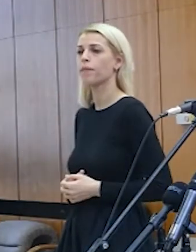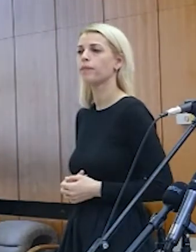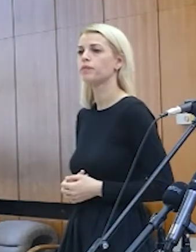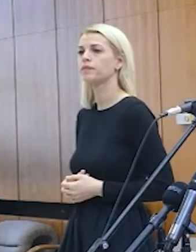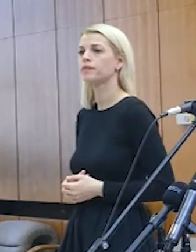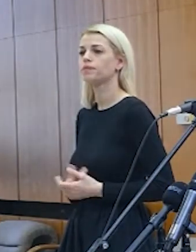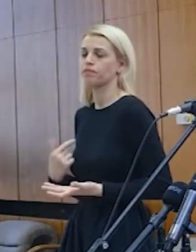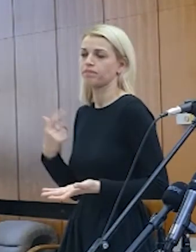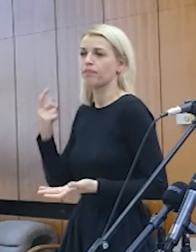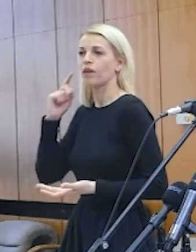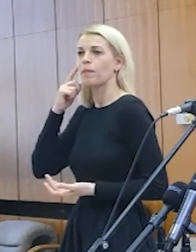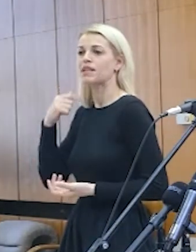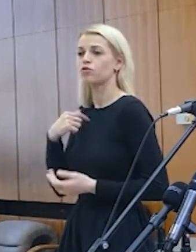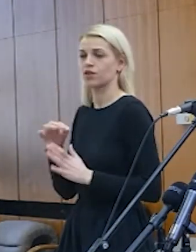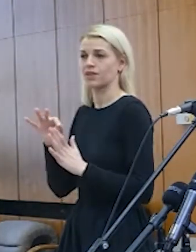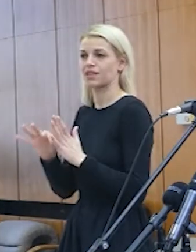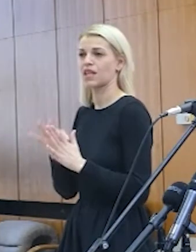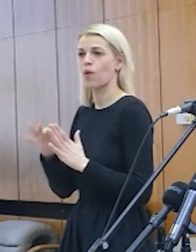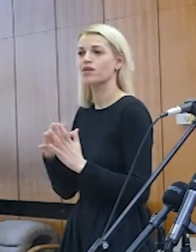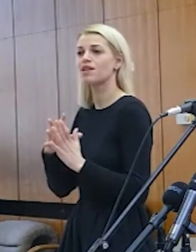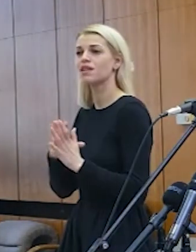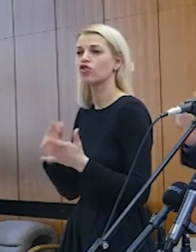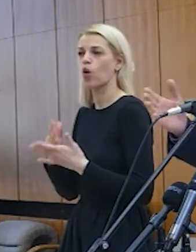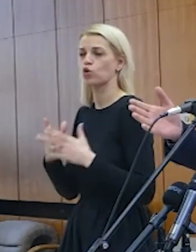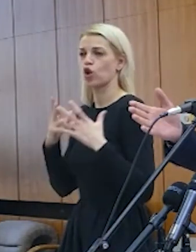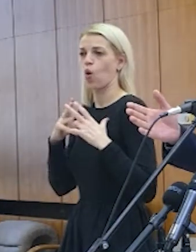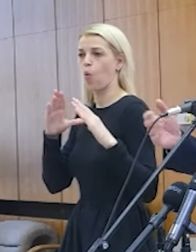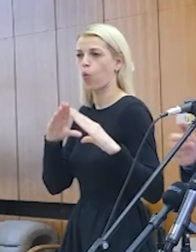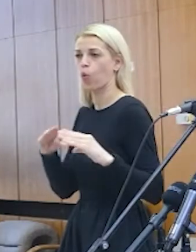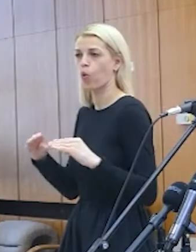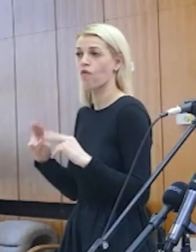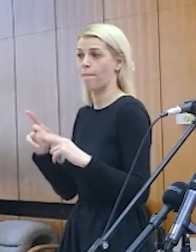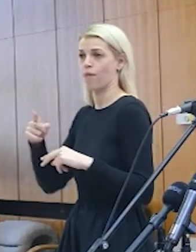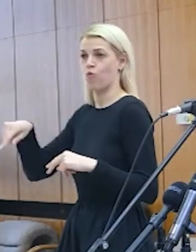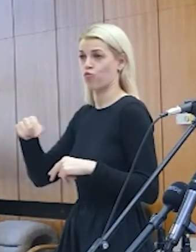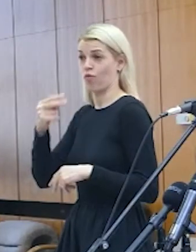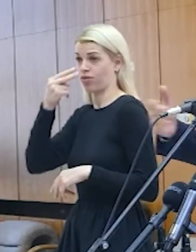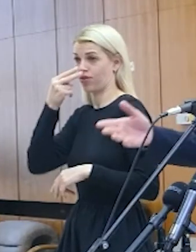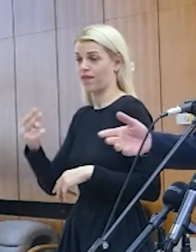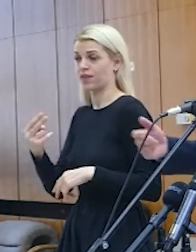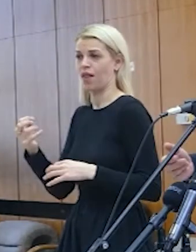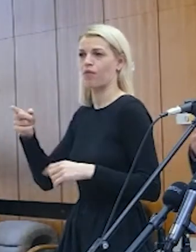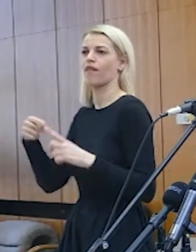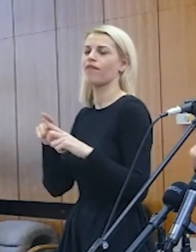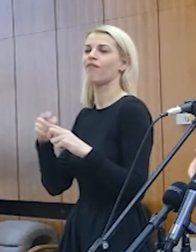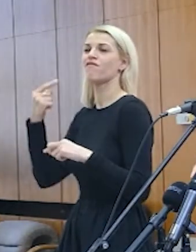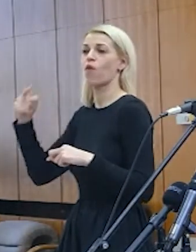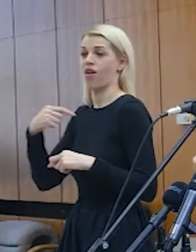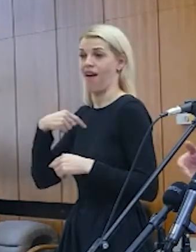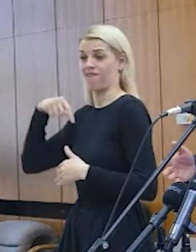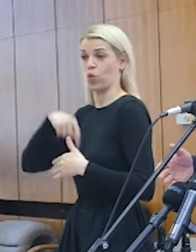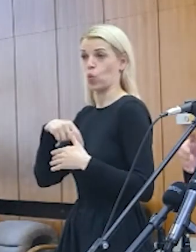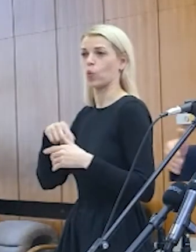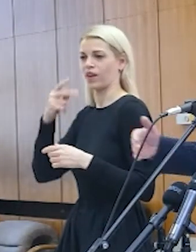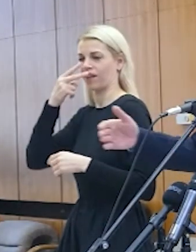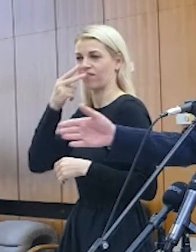že už sa aj tá situácia začína skľudňovať. Vy to možno ešte nevidíte, lebo ste vonku, ale ja časom vo vnútri tak